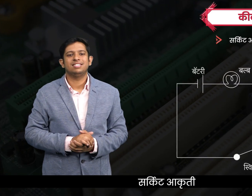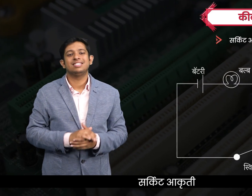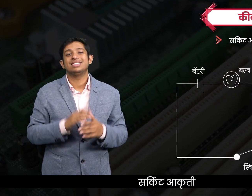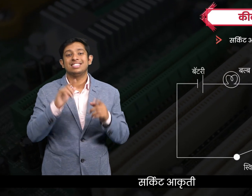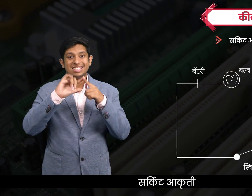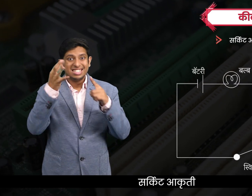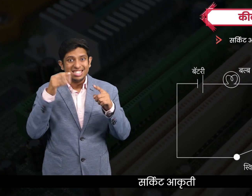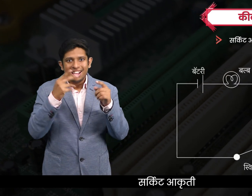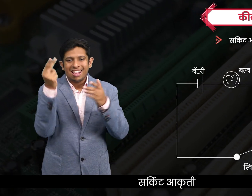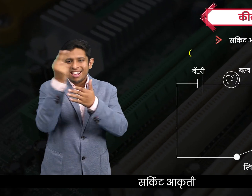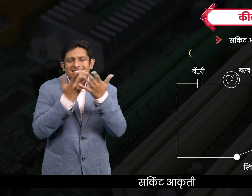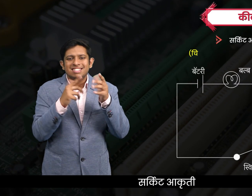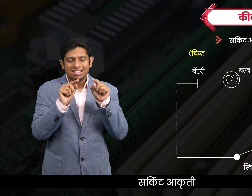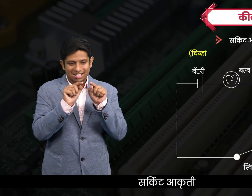सर्किट आकृती म्हणजे